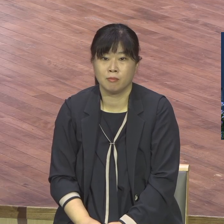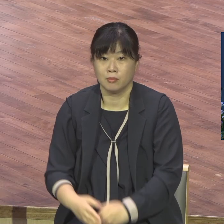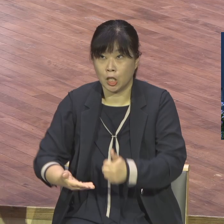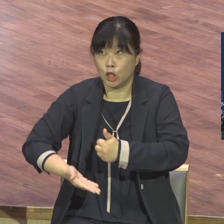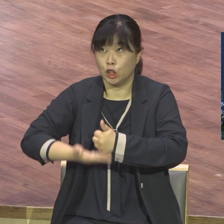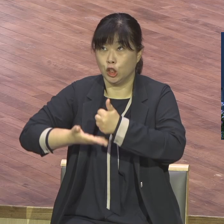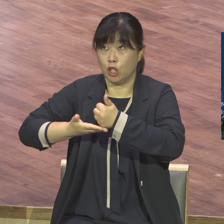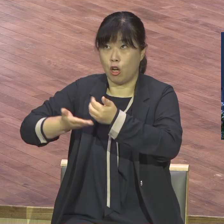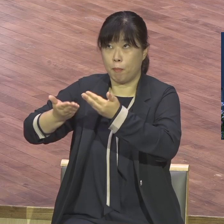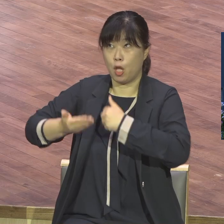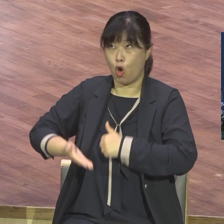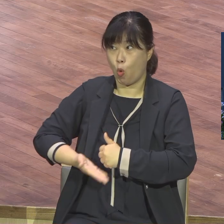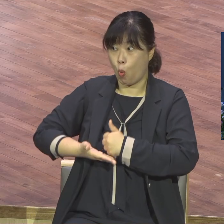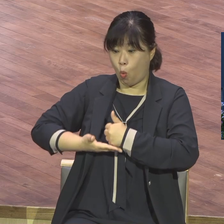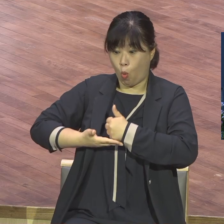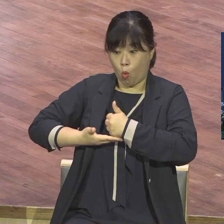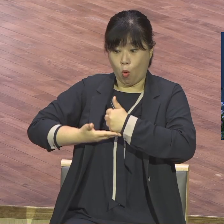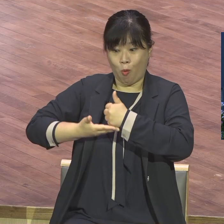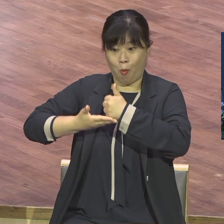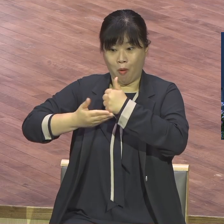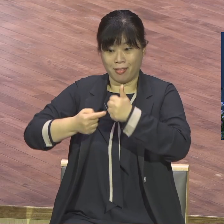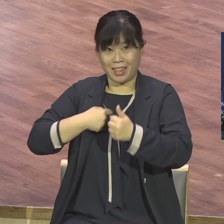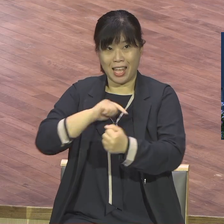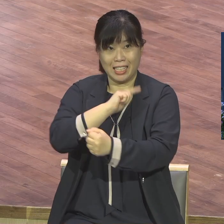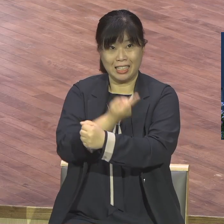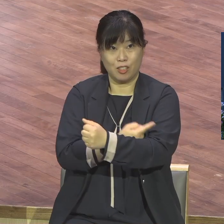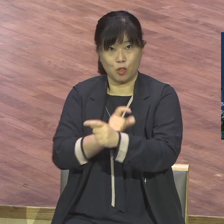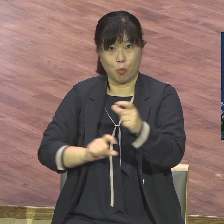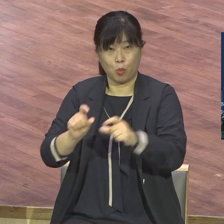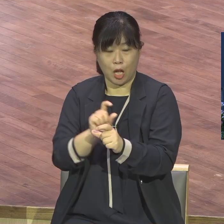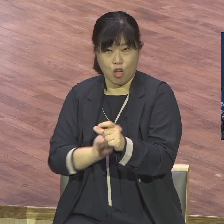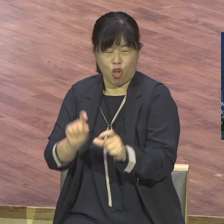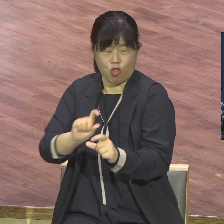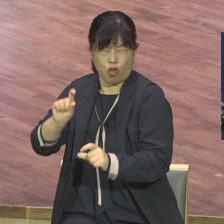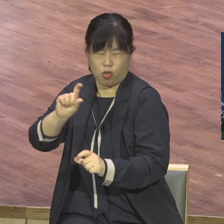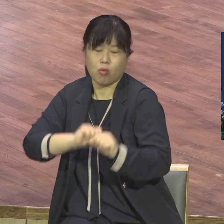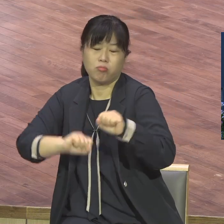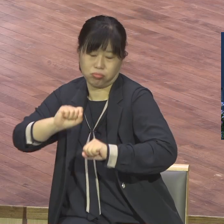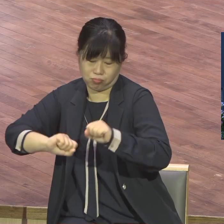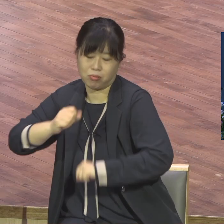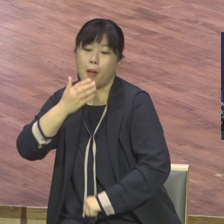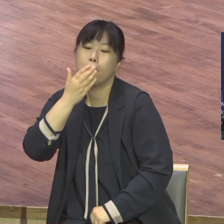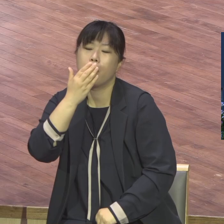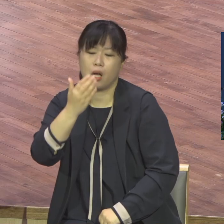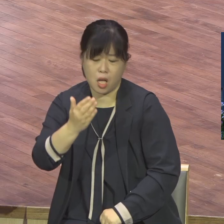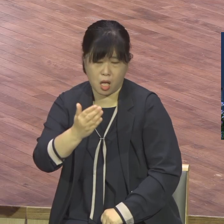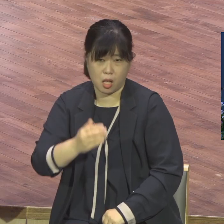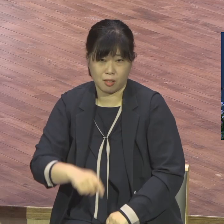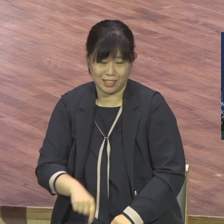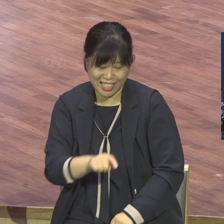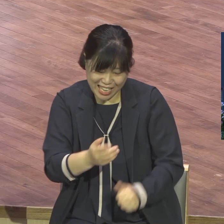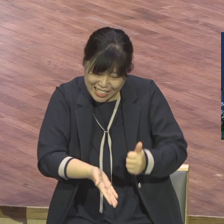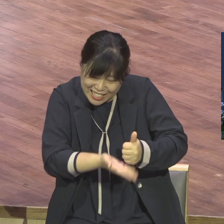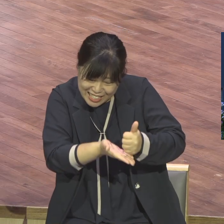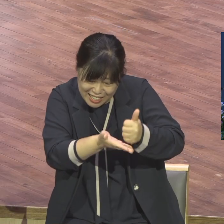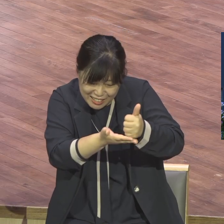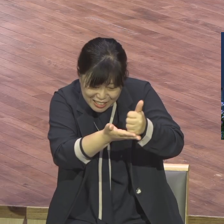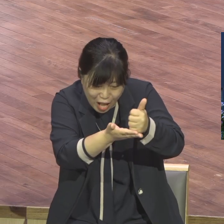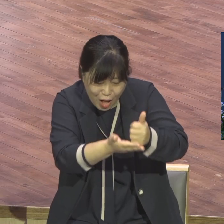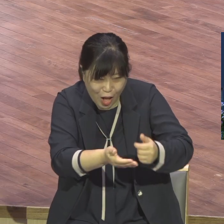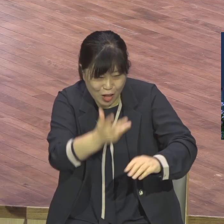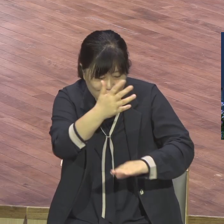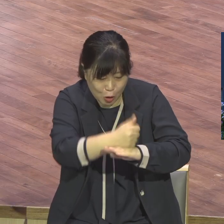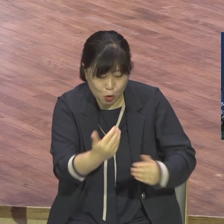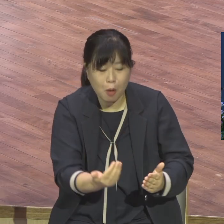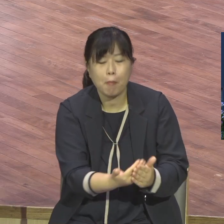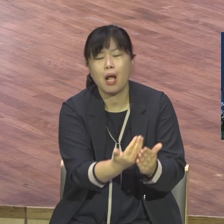칭찬받으면 자신의 뭐야, 능력을 배가시킬 수 있어요. 자기 능력을 배가시키는 그런 힘이 생깁니다. 영계 모든 성도들